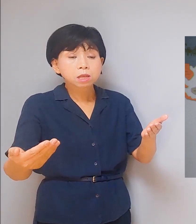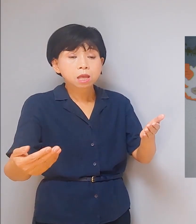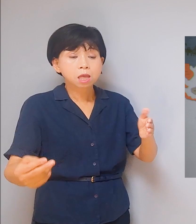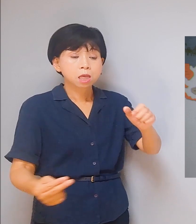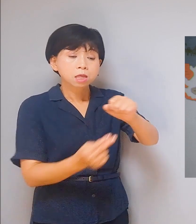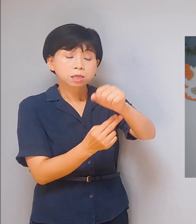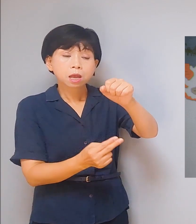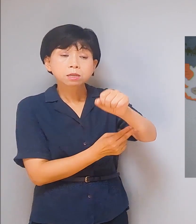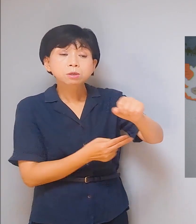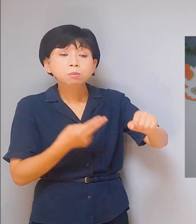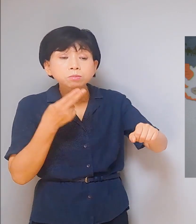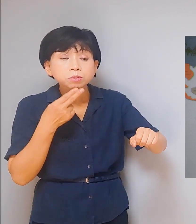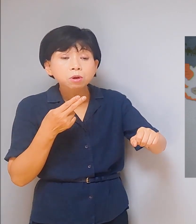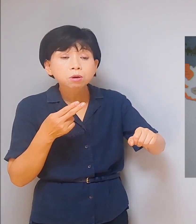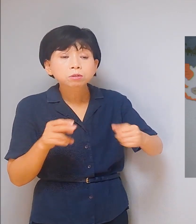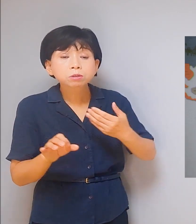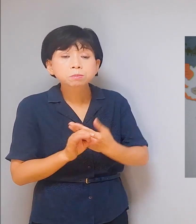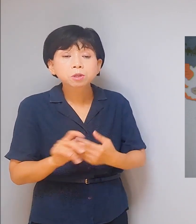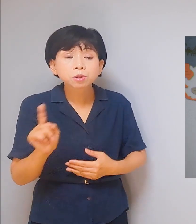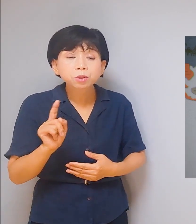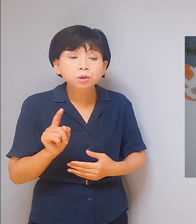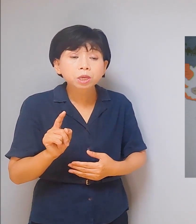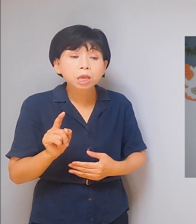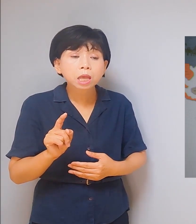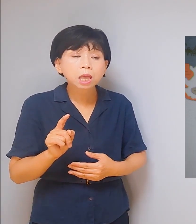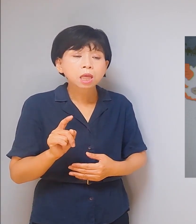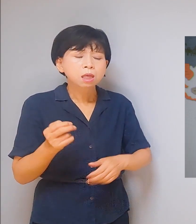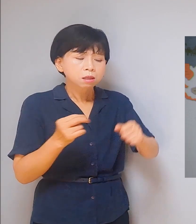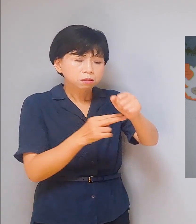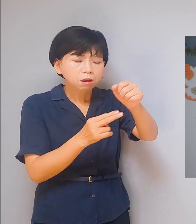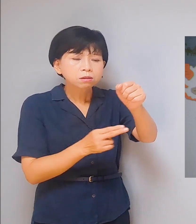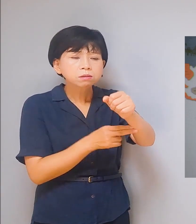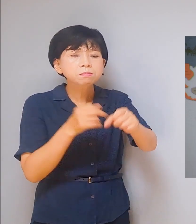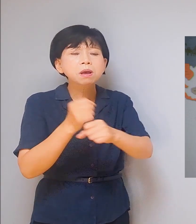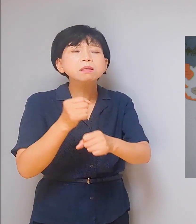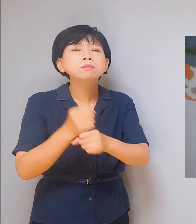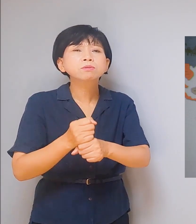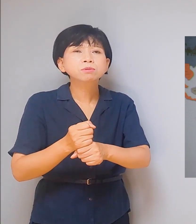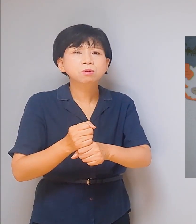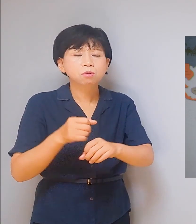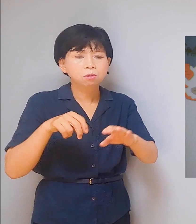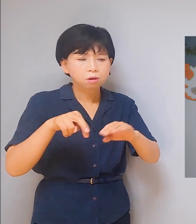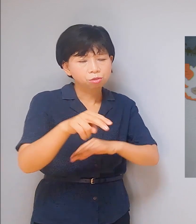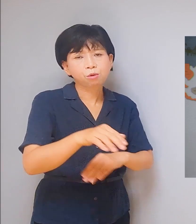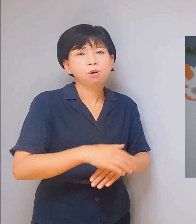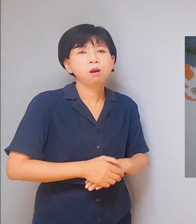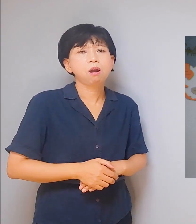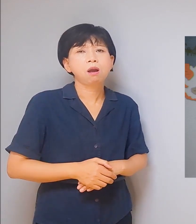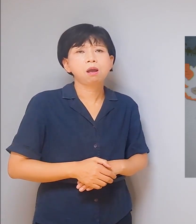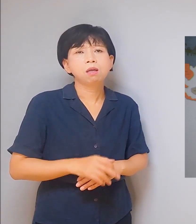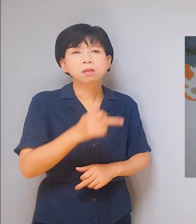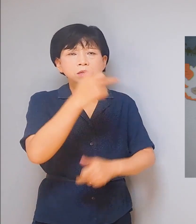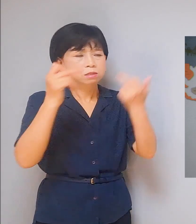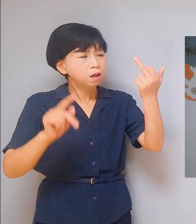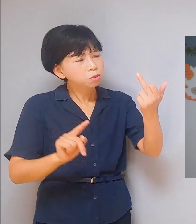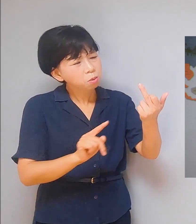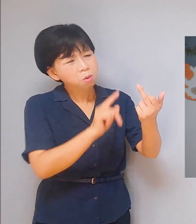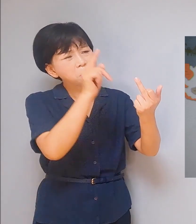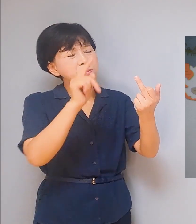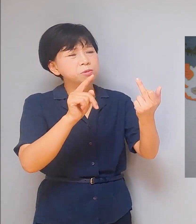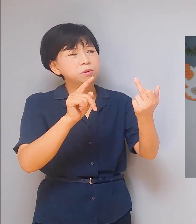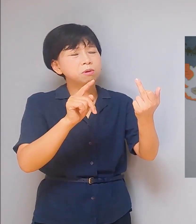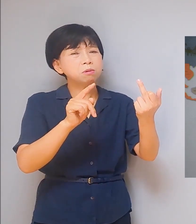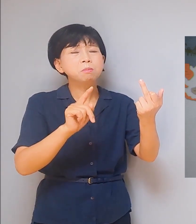산을 넘어가야 되는 거죠. 그러면 이 산은 너무 높네. 관둘까? 군인이 그럴까요? 그 산을 넘어가는